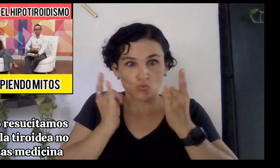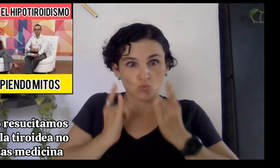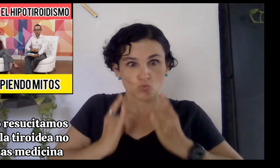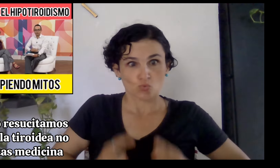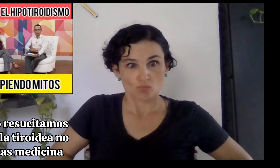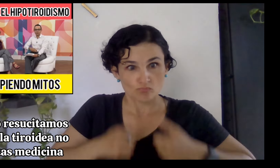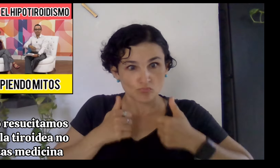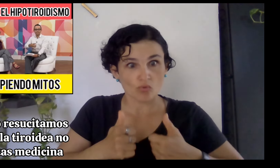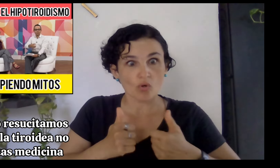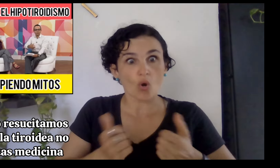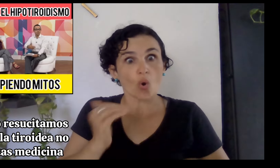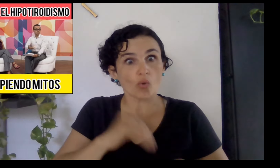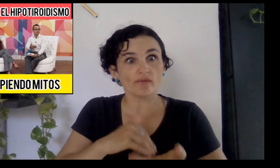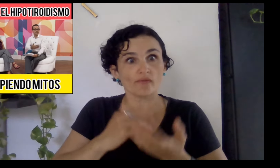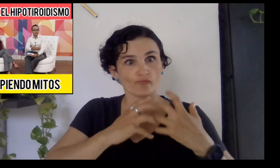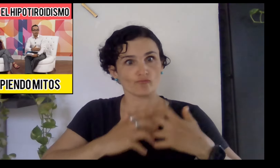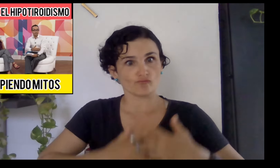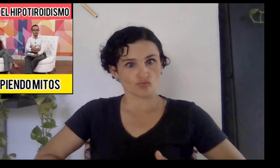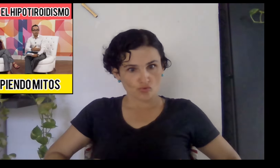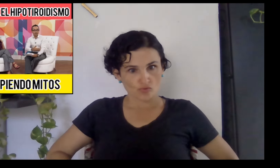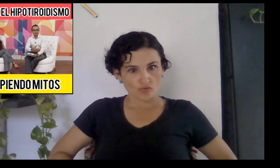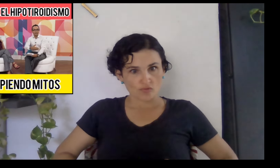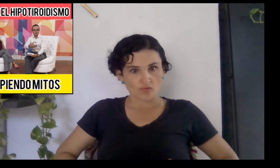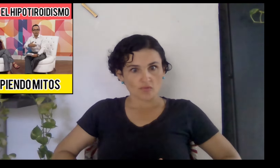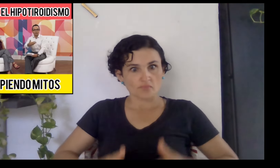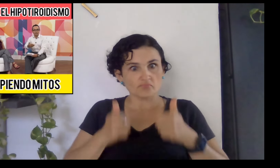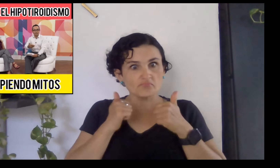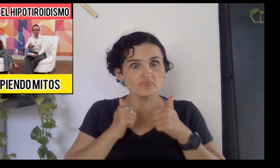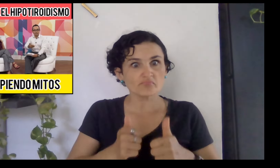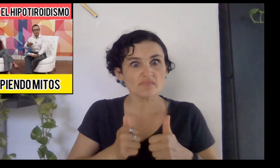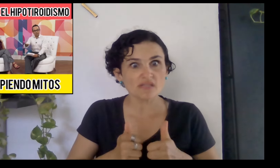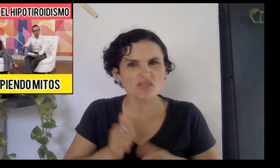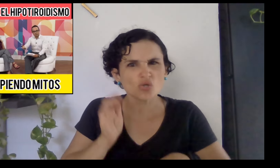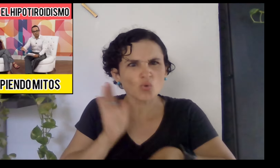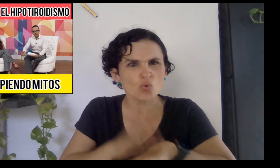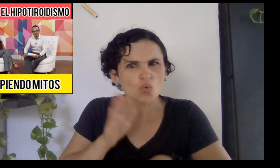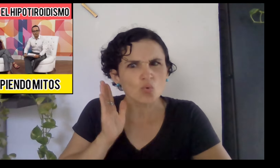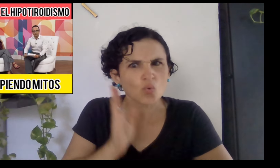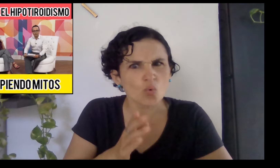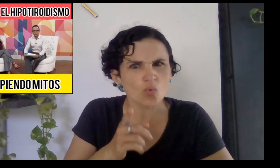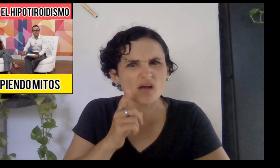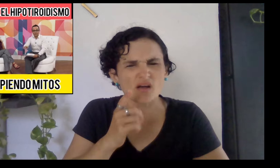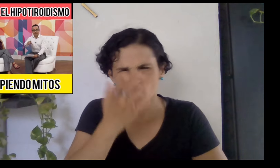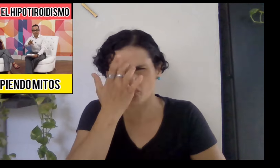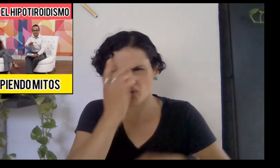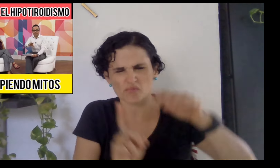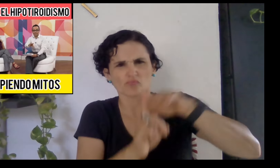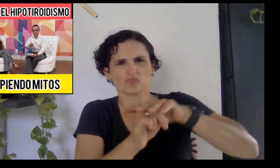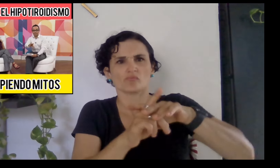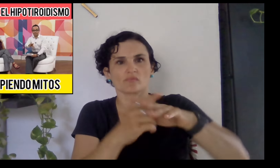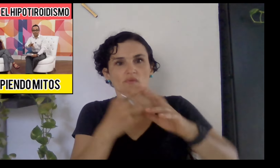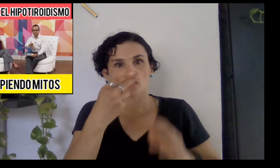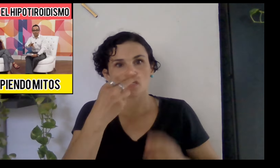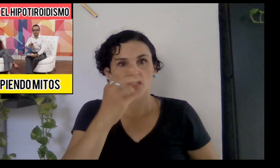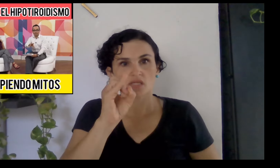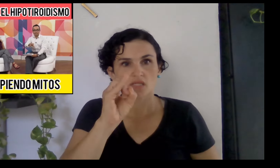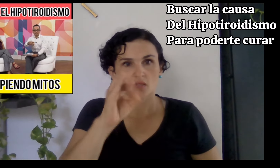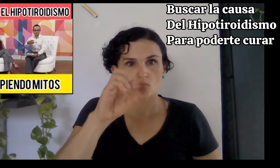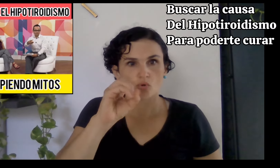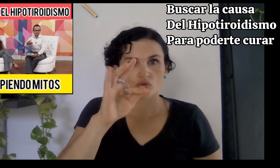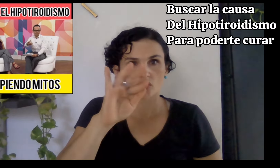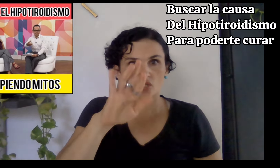funcionamiento de tu estómago, y buscamos la causa del por cual te dio hipotiroidismo, muy seguramente te podemos curar. Entre las causas del